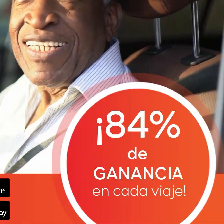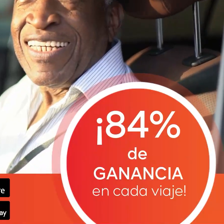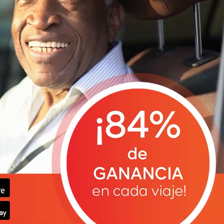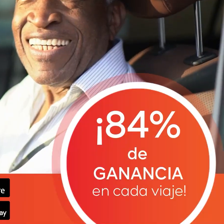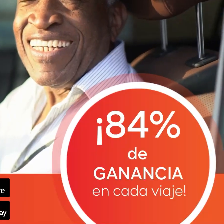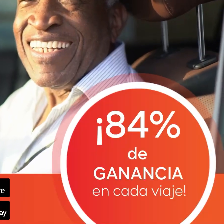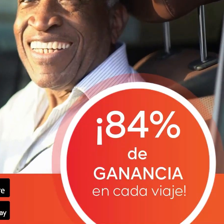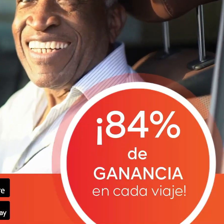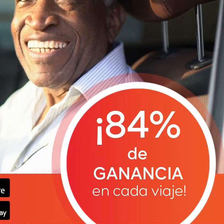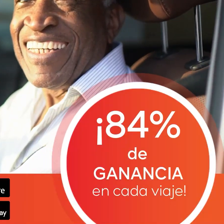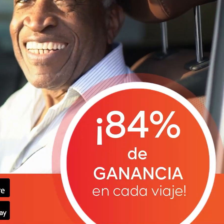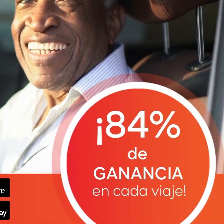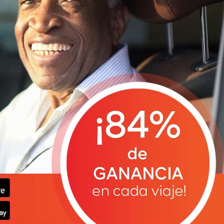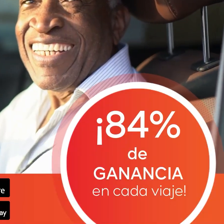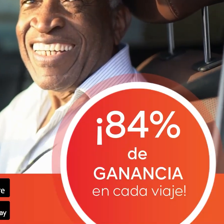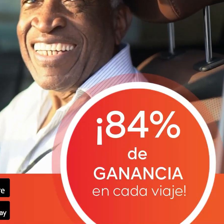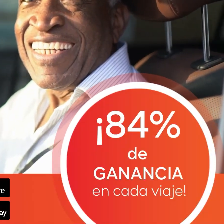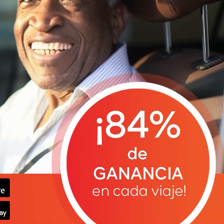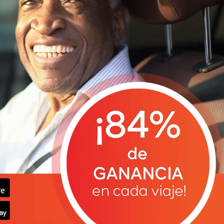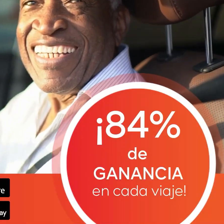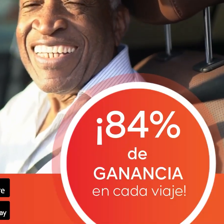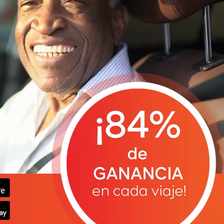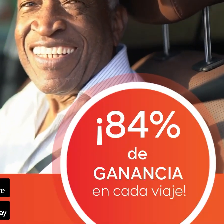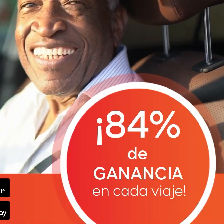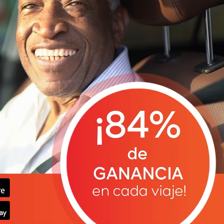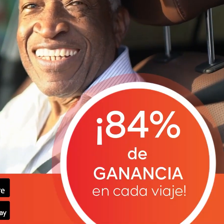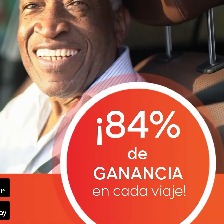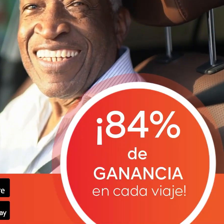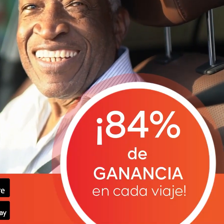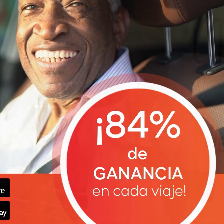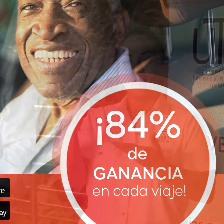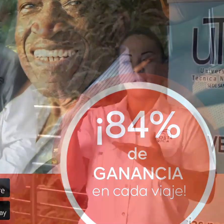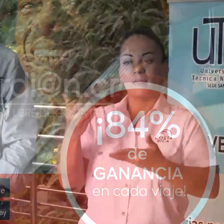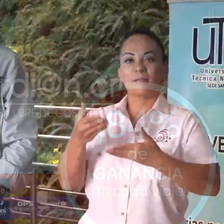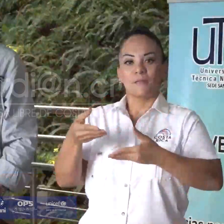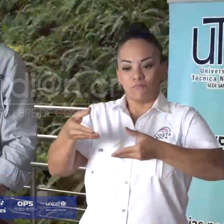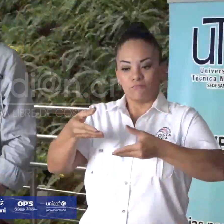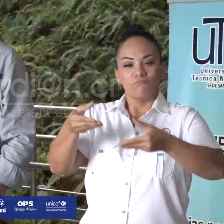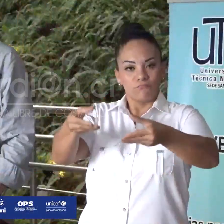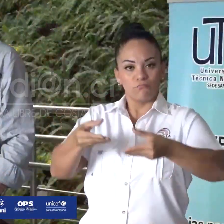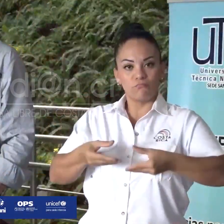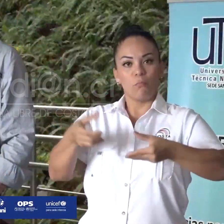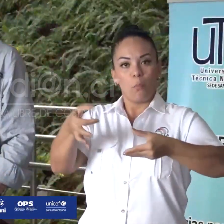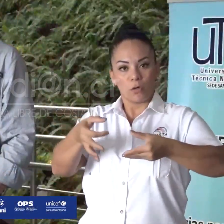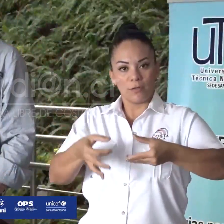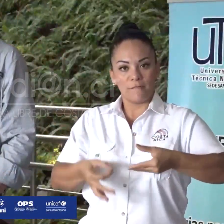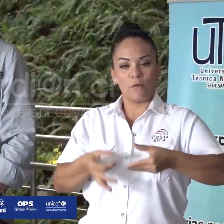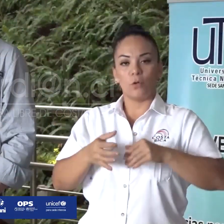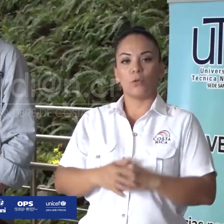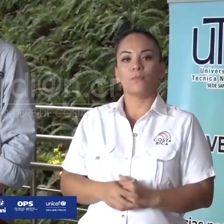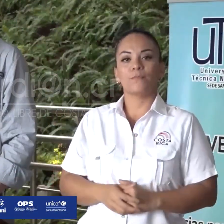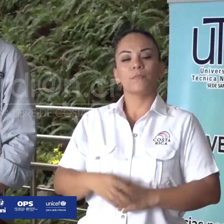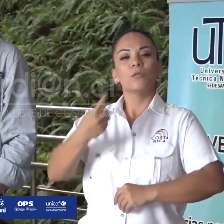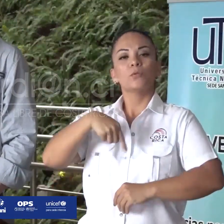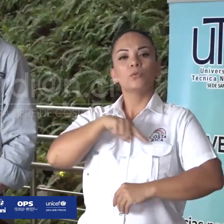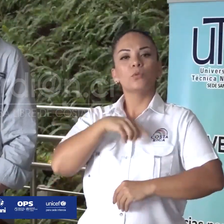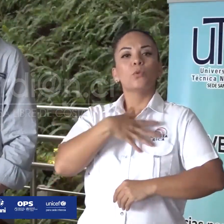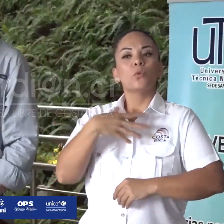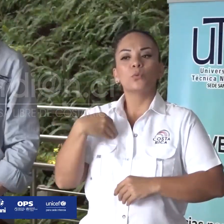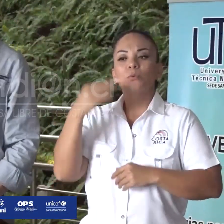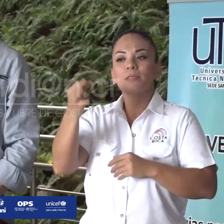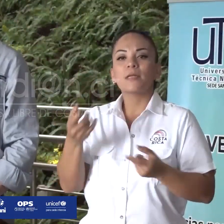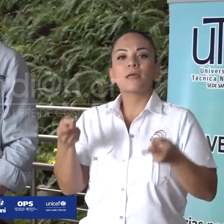Descarga Bit y obtené 84% de ganancia en cada viaje. Y a lo que nosotros nos gustaría